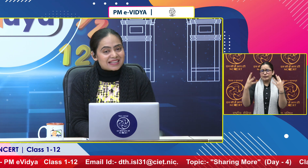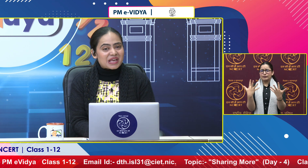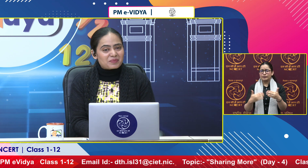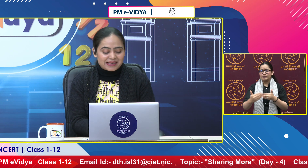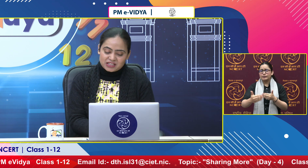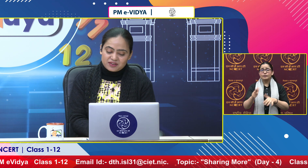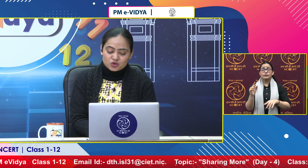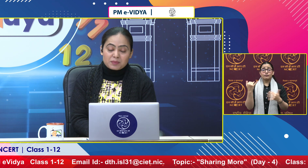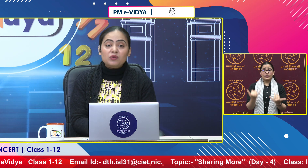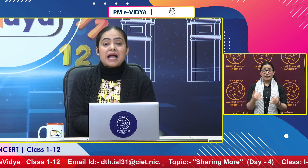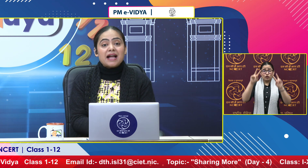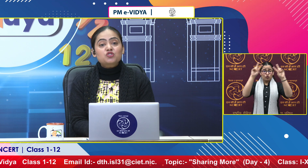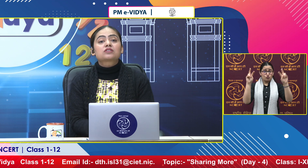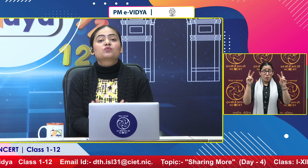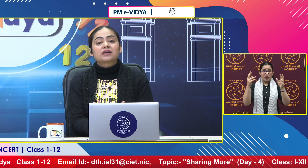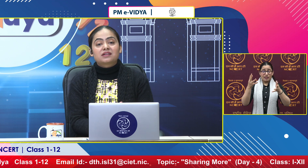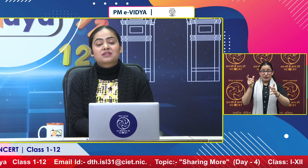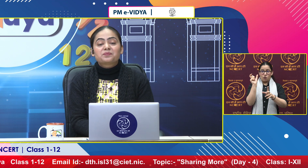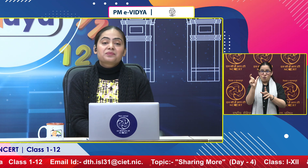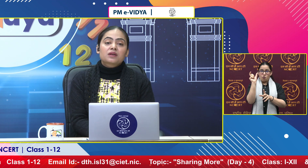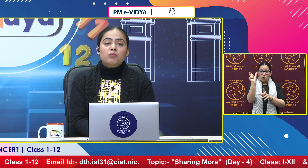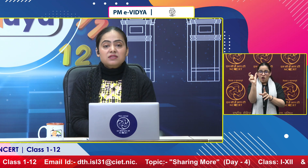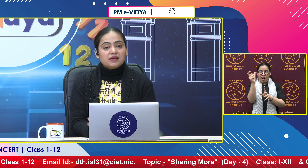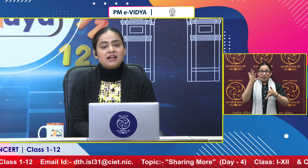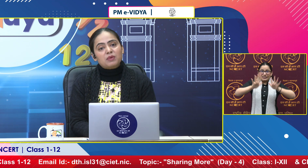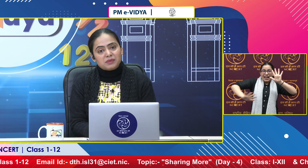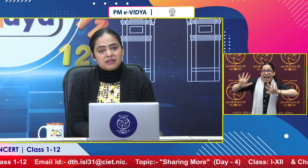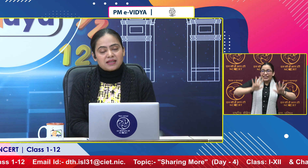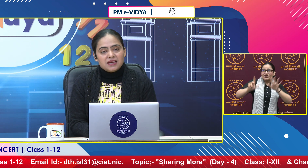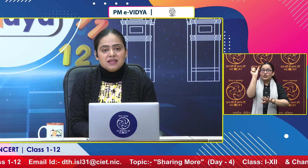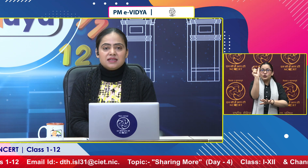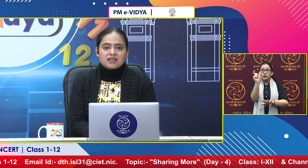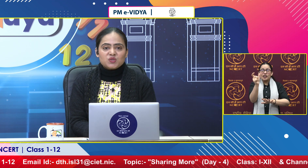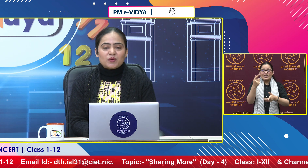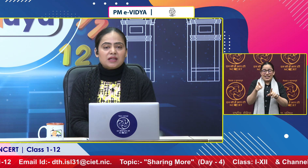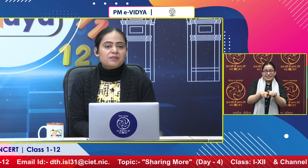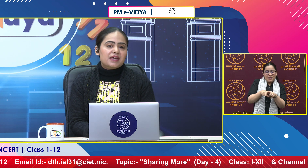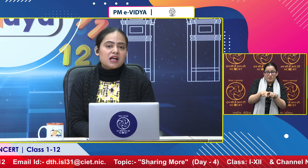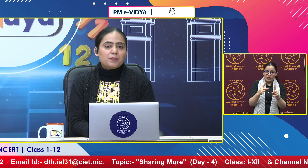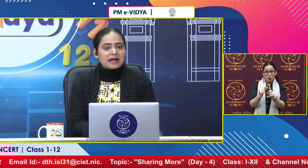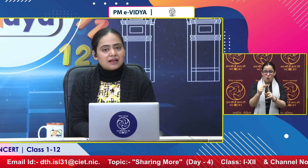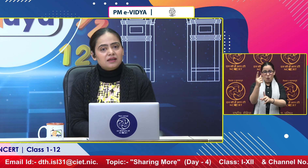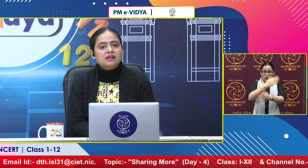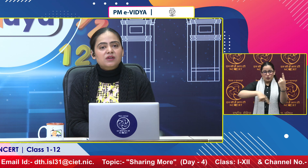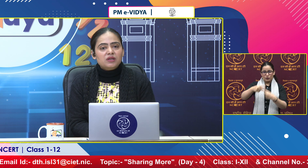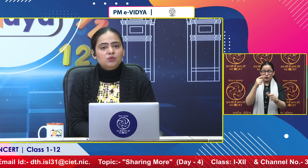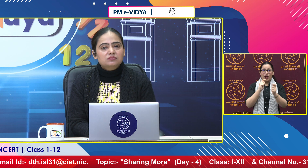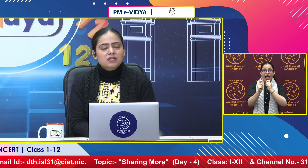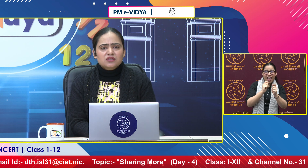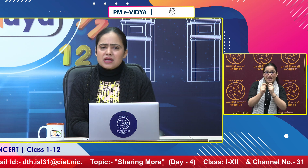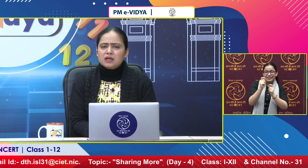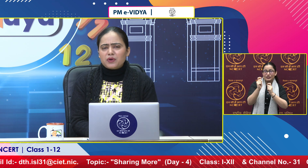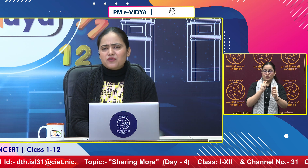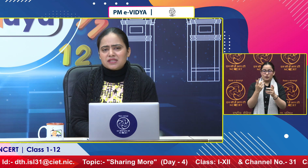हमारे नेक्स्ट सेगमेंट की तरफ जो है अबाउट एक्शन वर्ड्स। बहुत सारे काम हम करते हैं, जैसे इस वक्त मैं यहाँ पर एंकरिंग कर रही